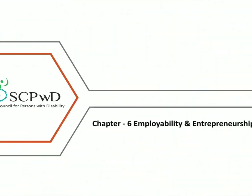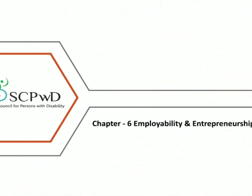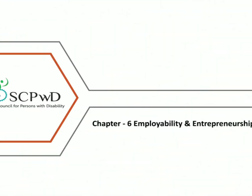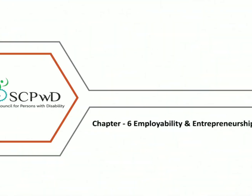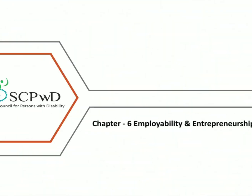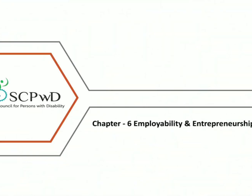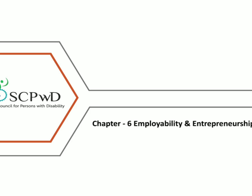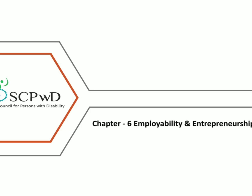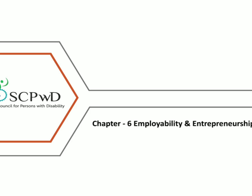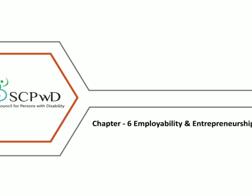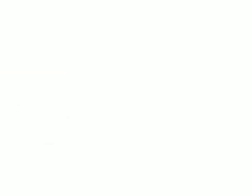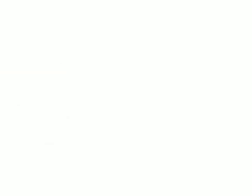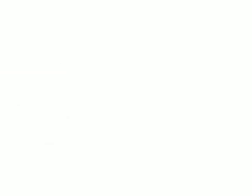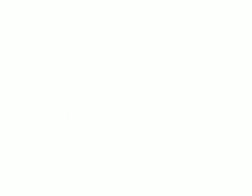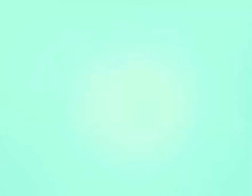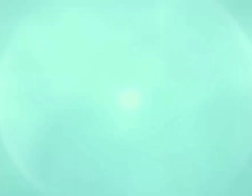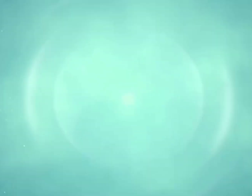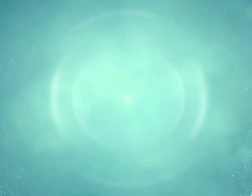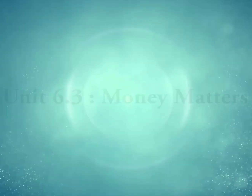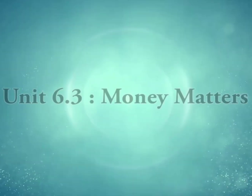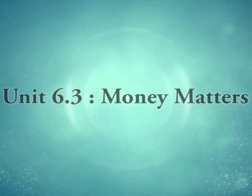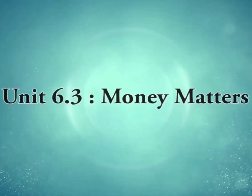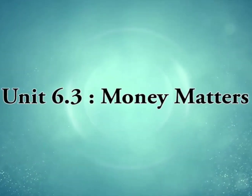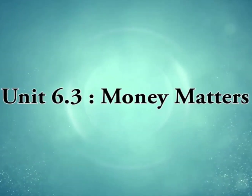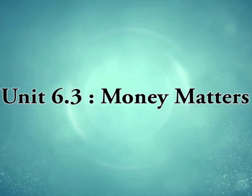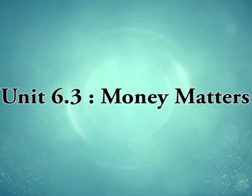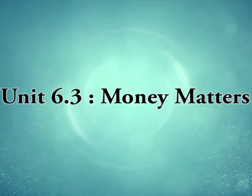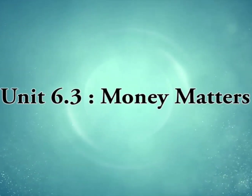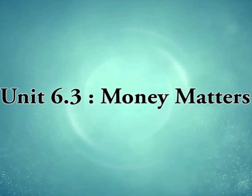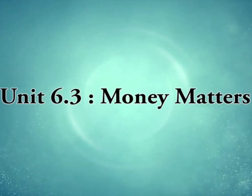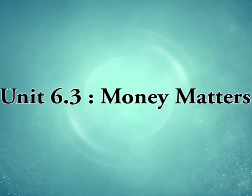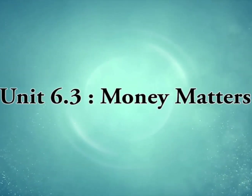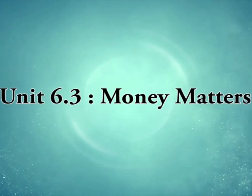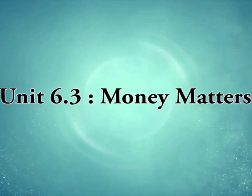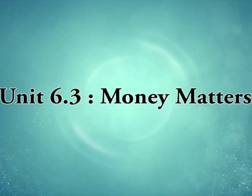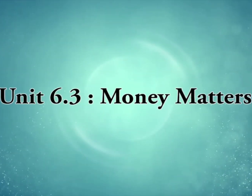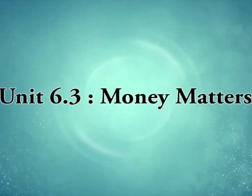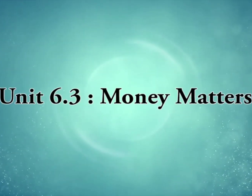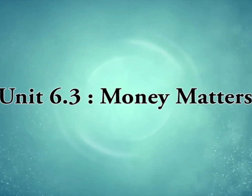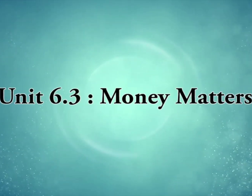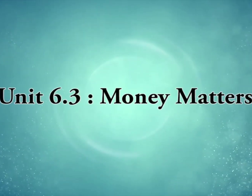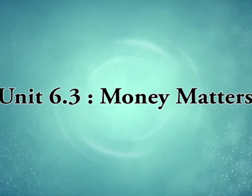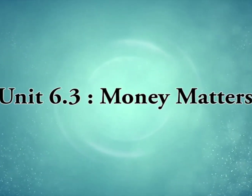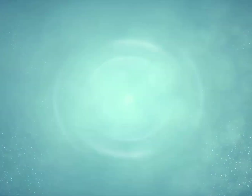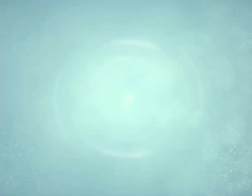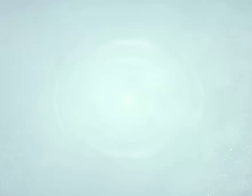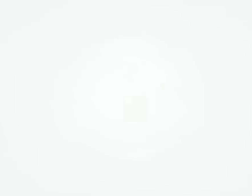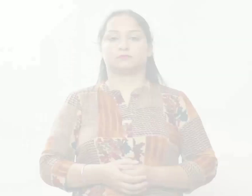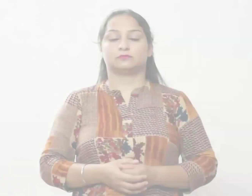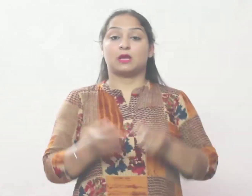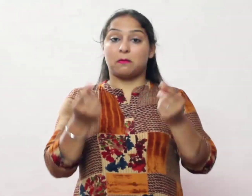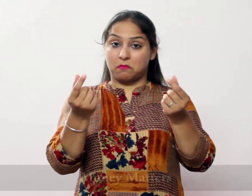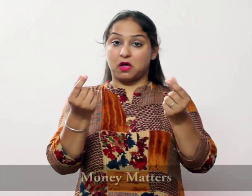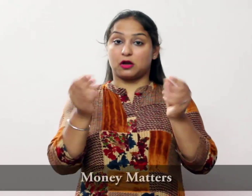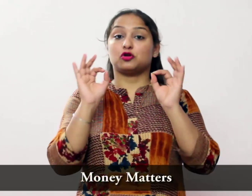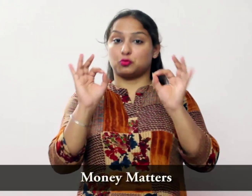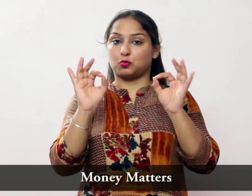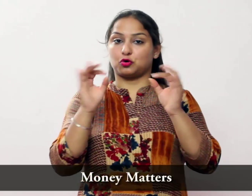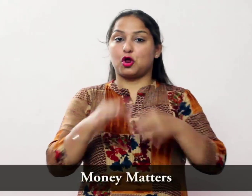रोजगार और उद्यमिता कौशल। इकाई 6.3 पैसे महत्व रखते हैं। पैसे